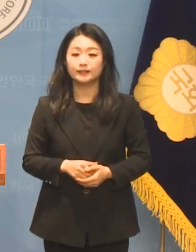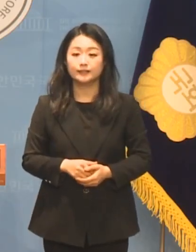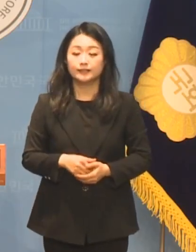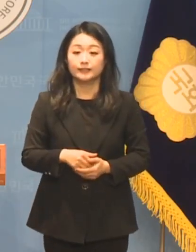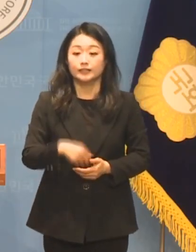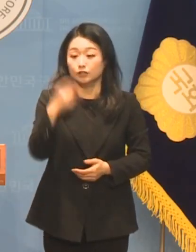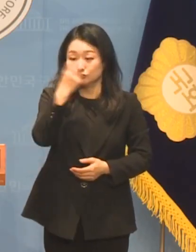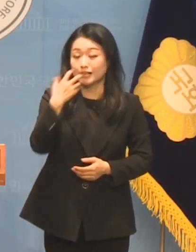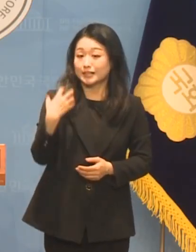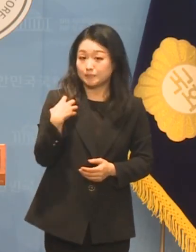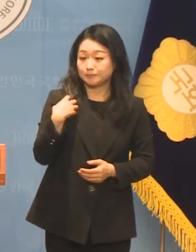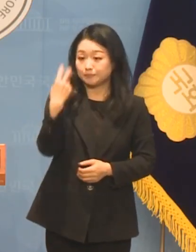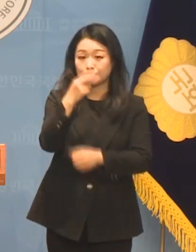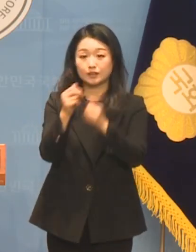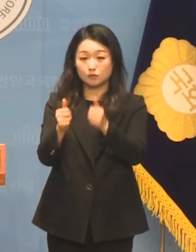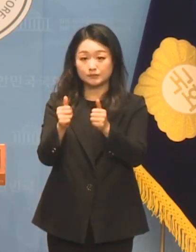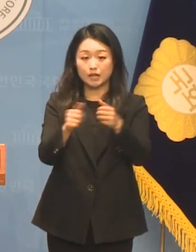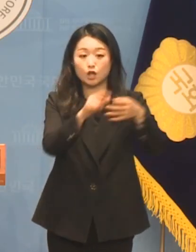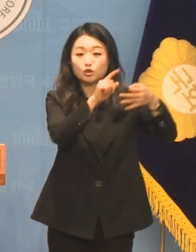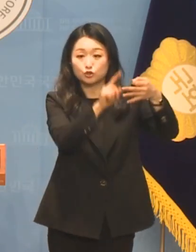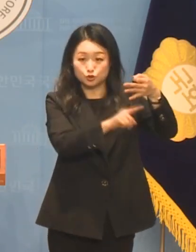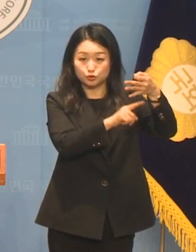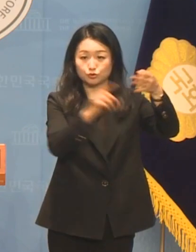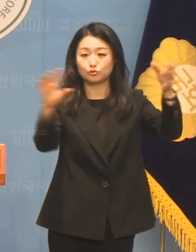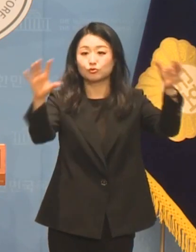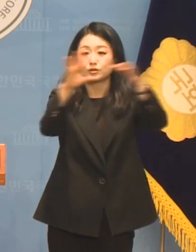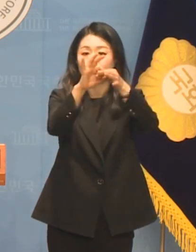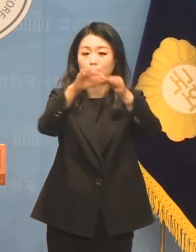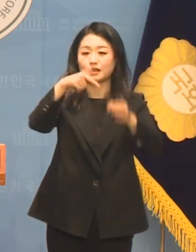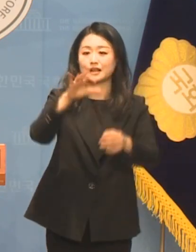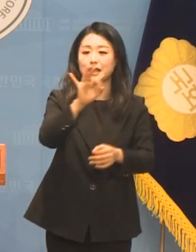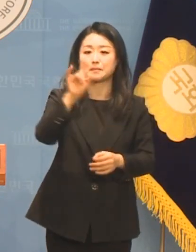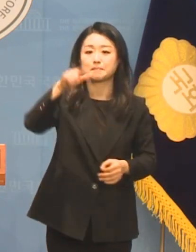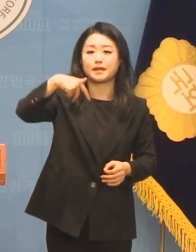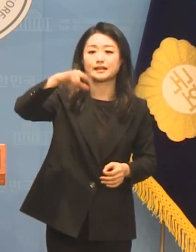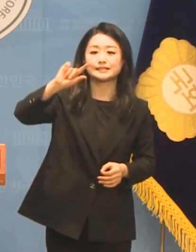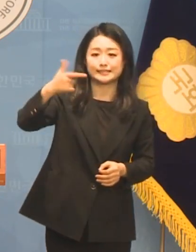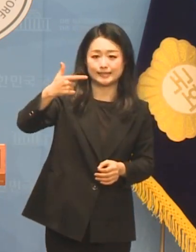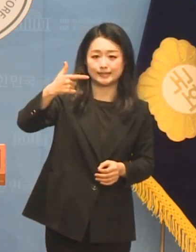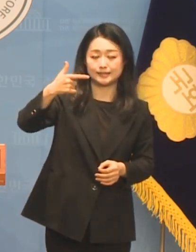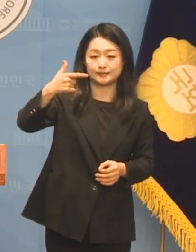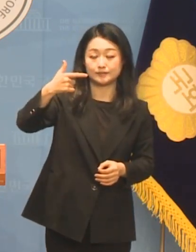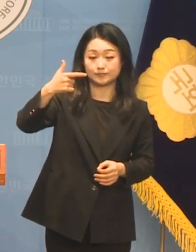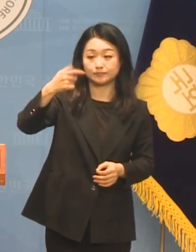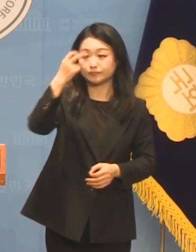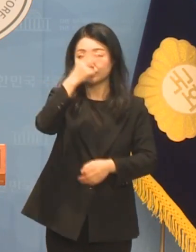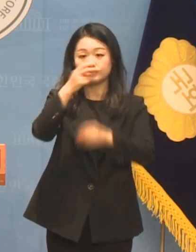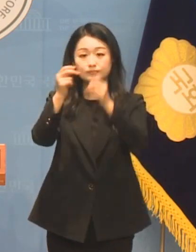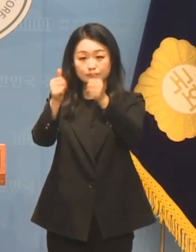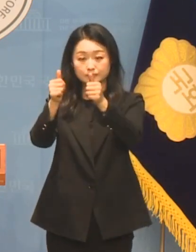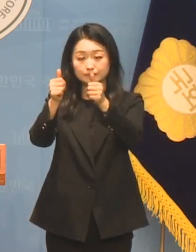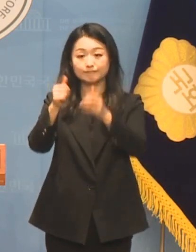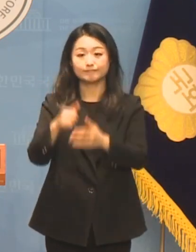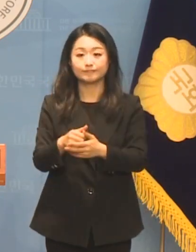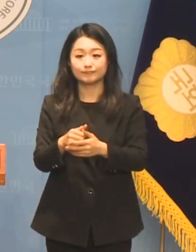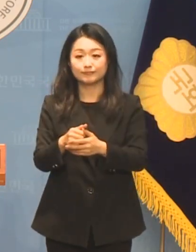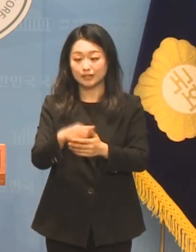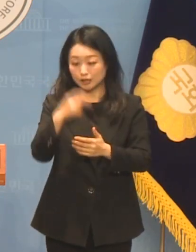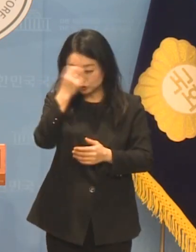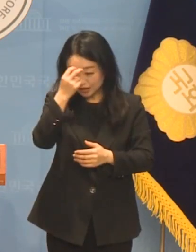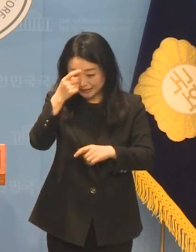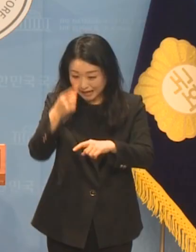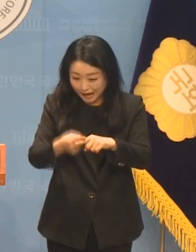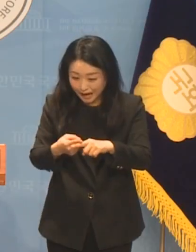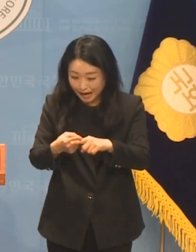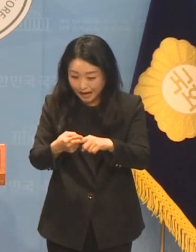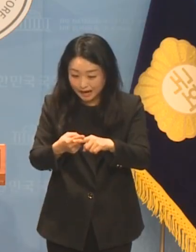그 수사의 담당 검사가 윤석열 라인이었던 강백신 검사였습니다. 강백신 검사는 이후 수사를